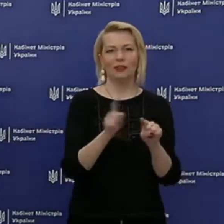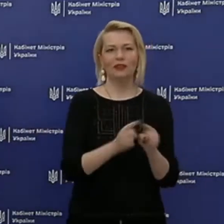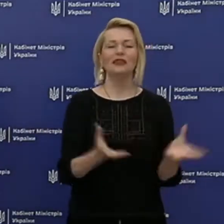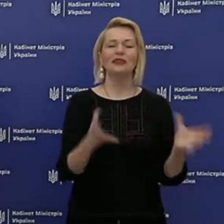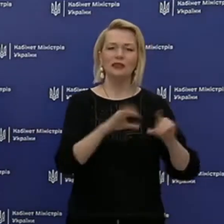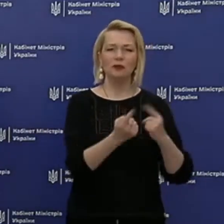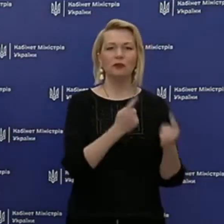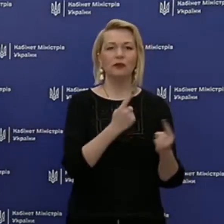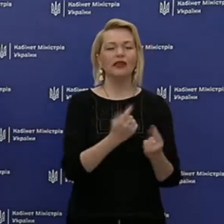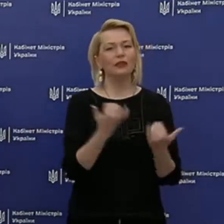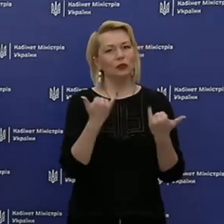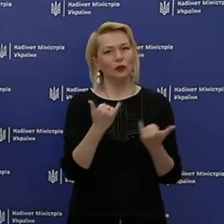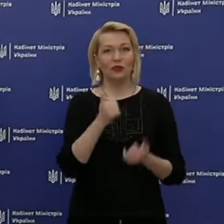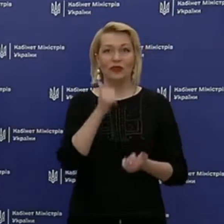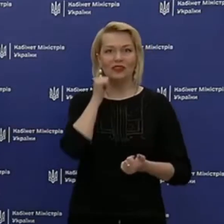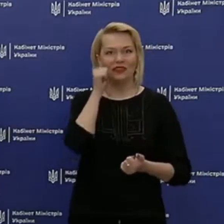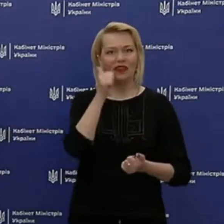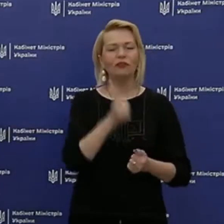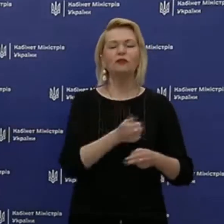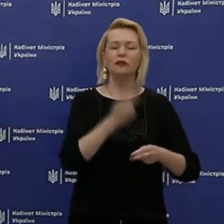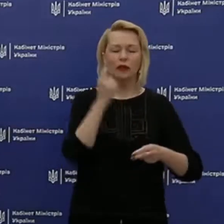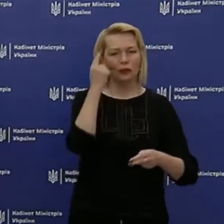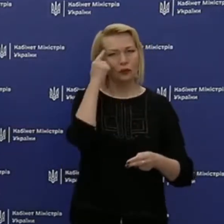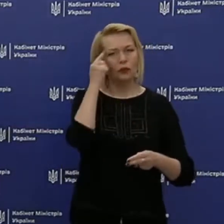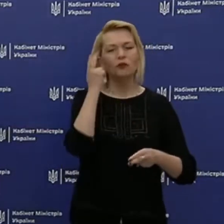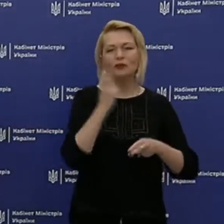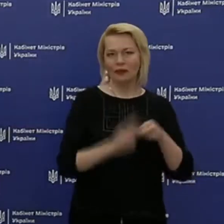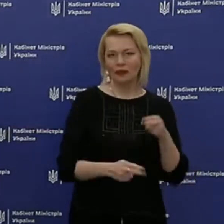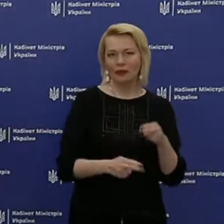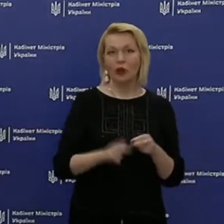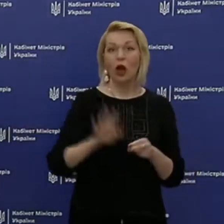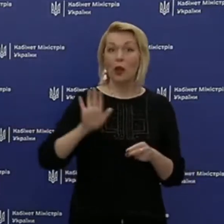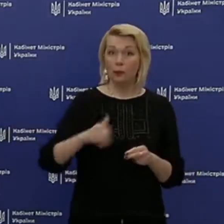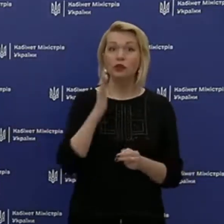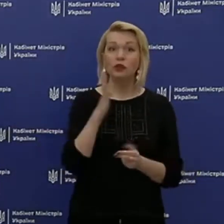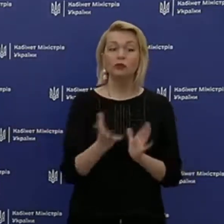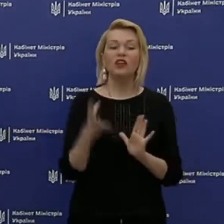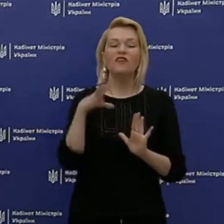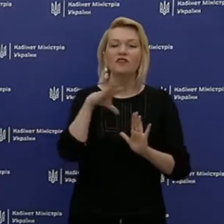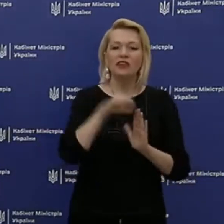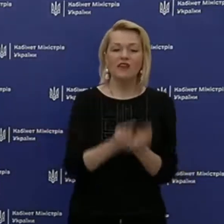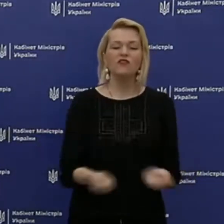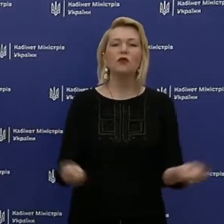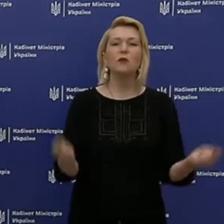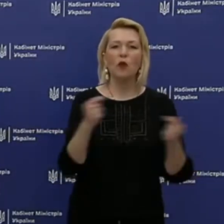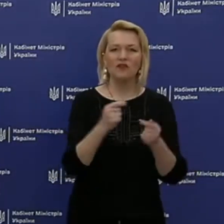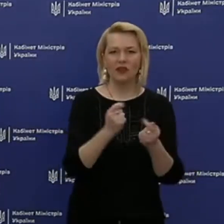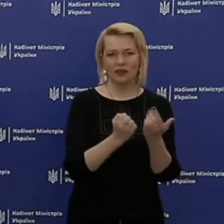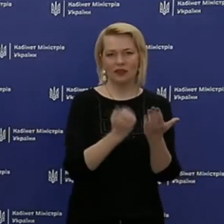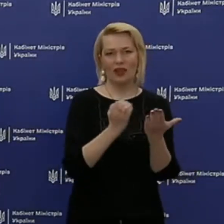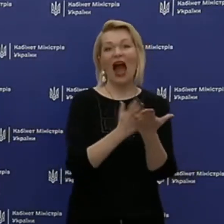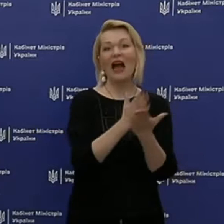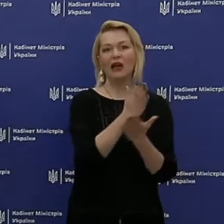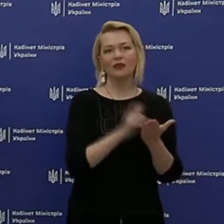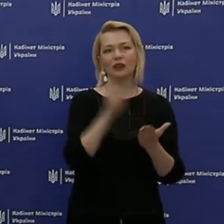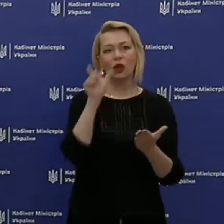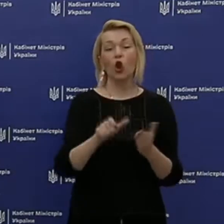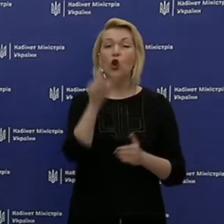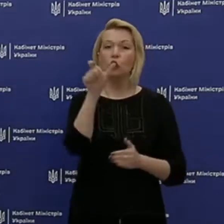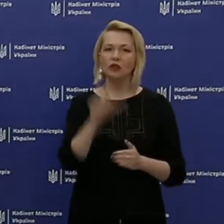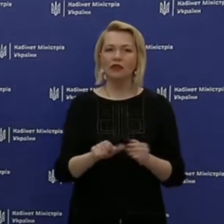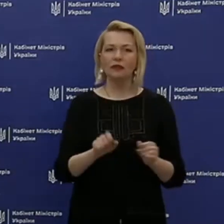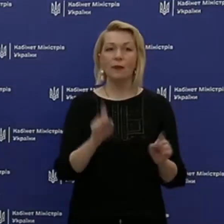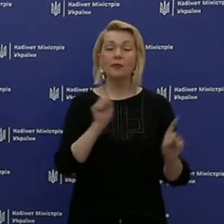співбесіди. Я думаю, що сьогодні-завтра я їх закінчу, і потім вже буде внесена відповідна кандидатура людини на засідання уряду,